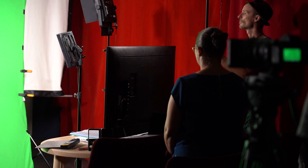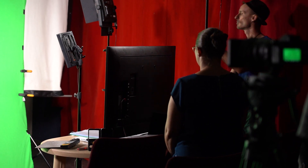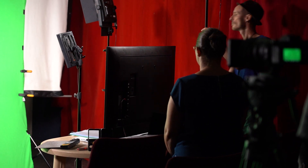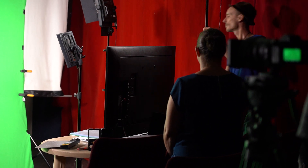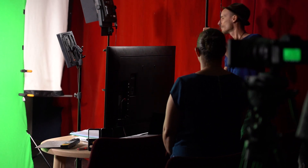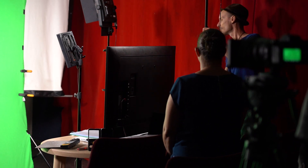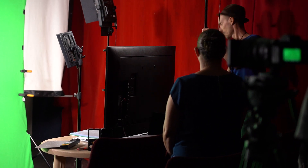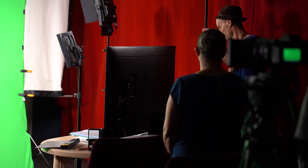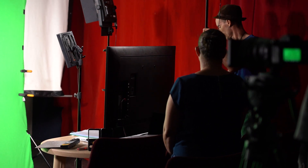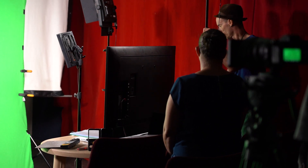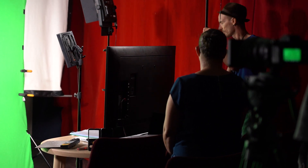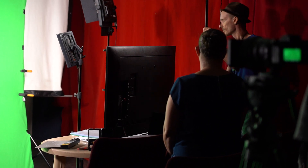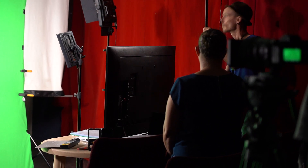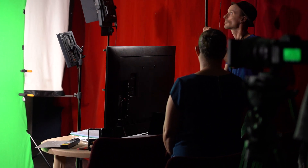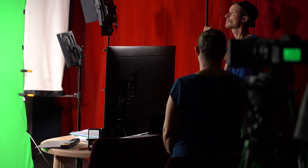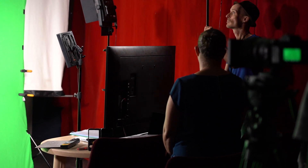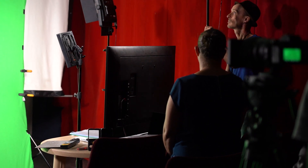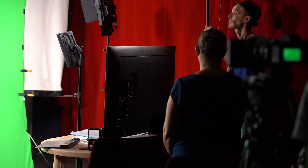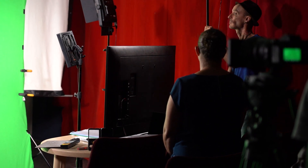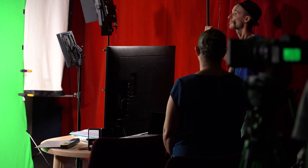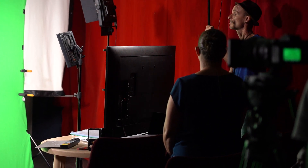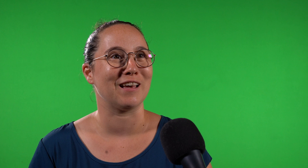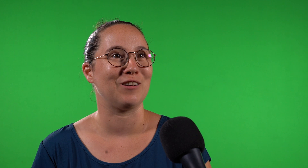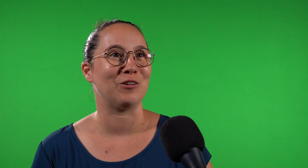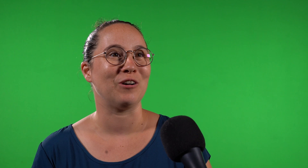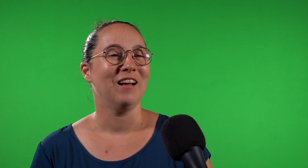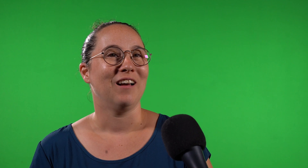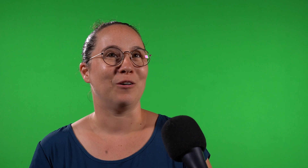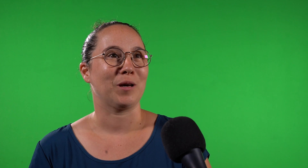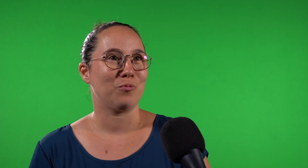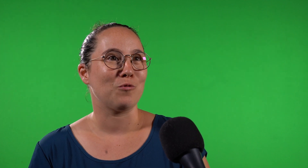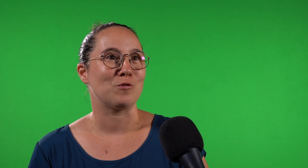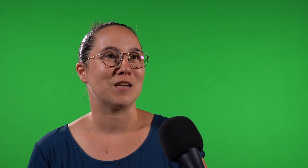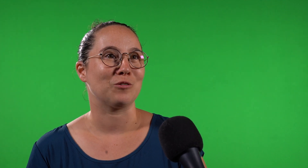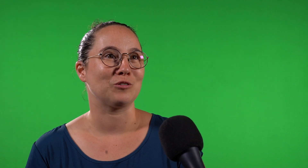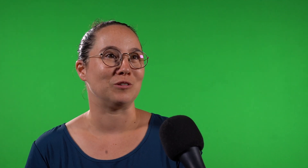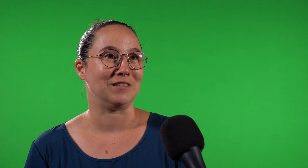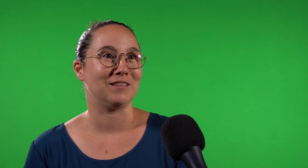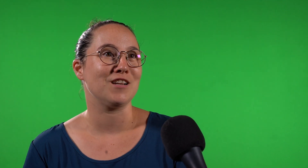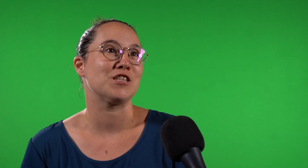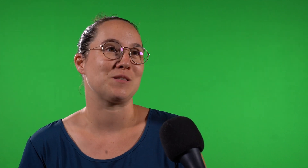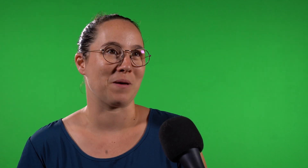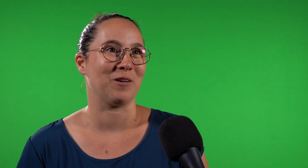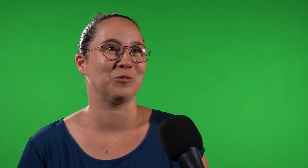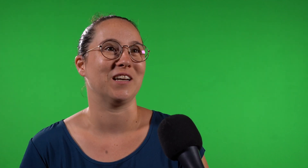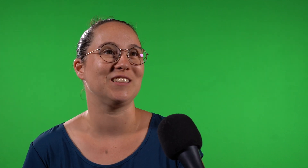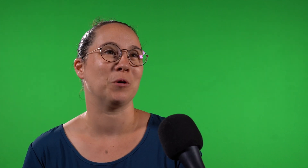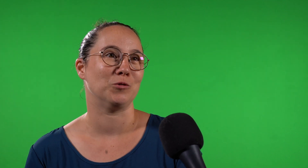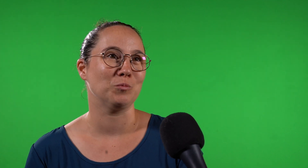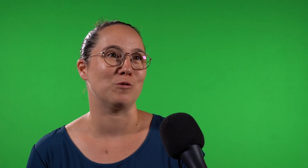je pense que si Wani est un succès et si le montage final répond aux attentes initiales, j'espère en tout cas qu'il y aura d'autres